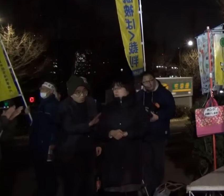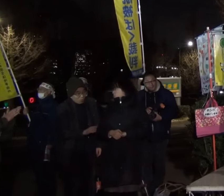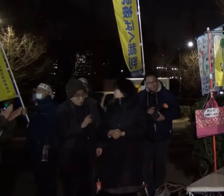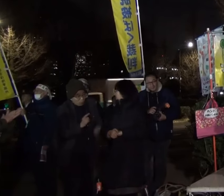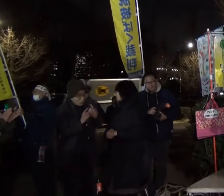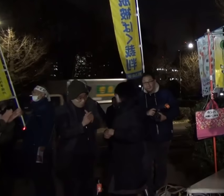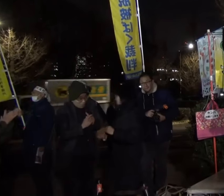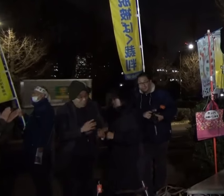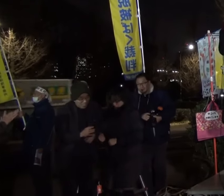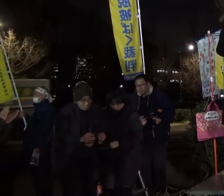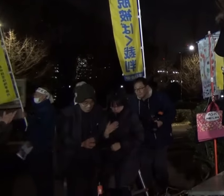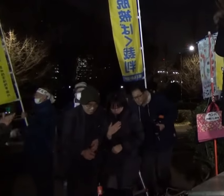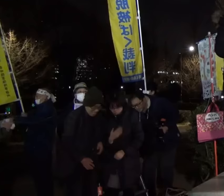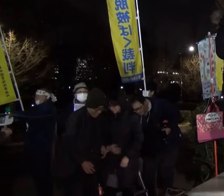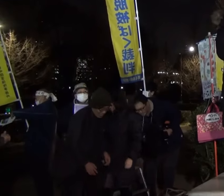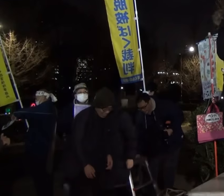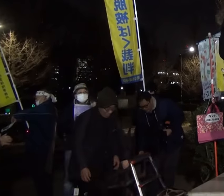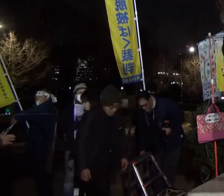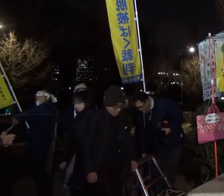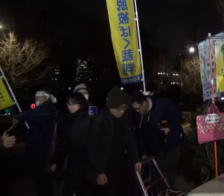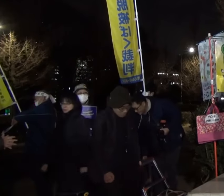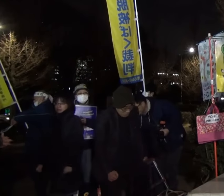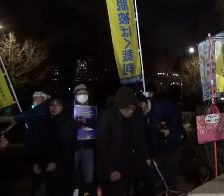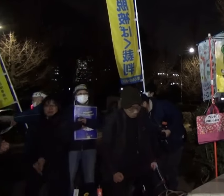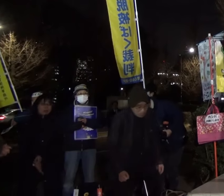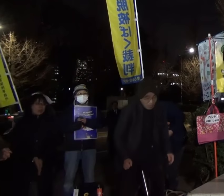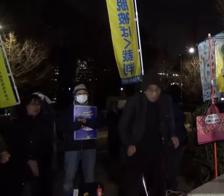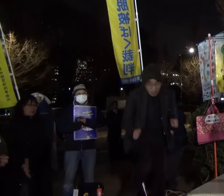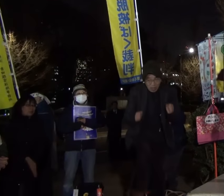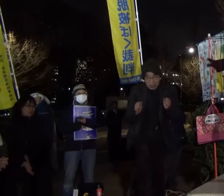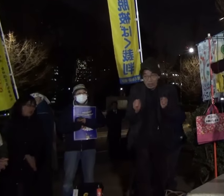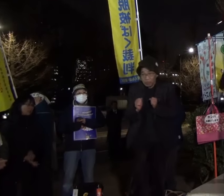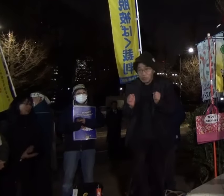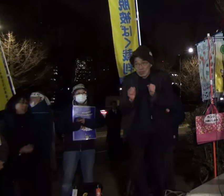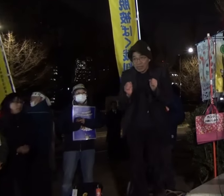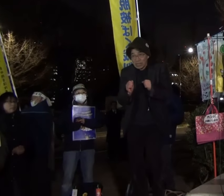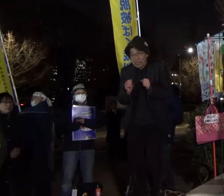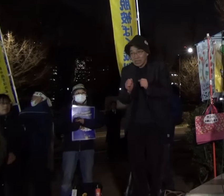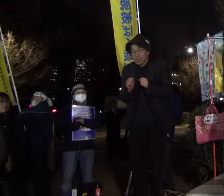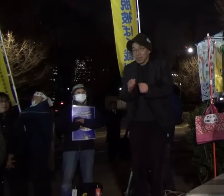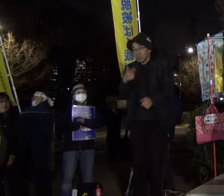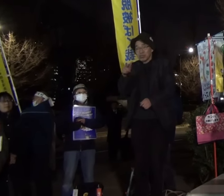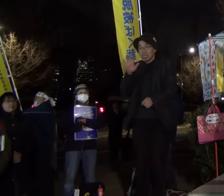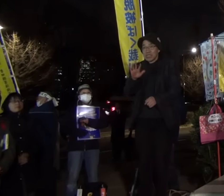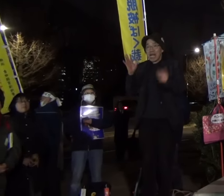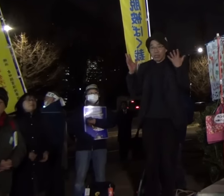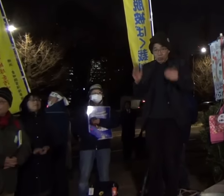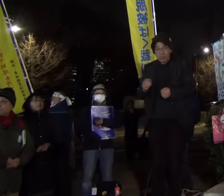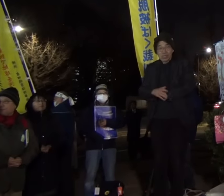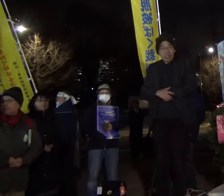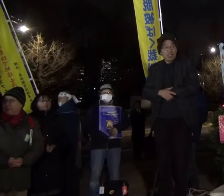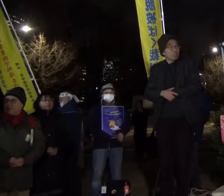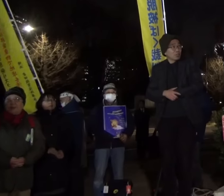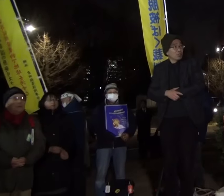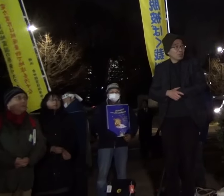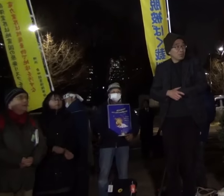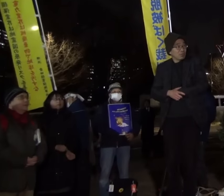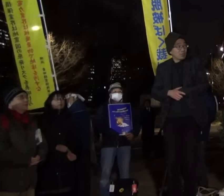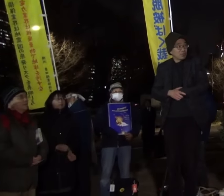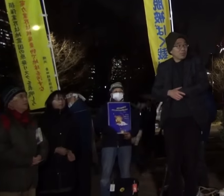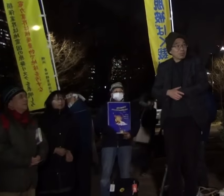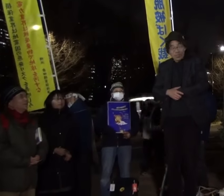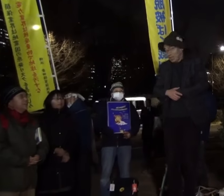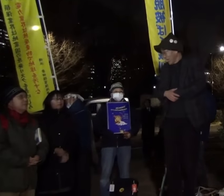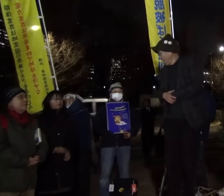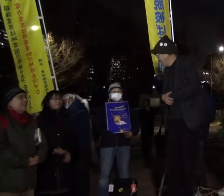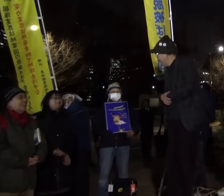ですね。なんか寒いのでね、本当に無理なさらないでください。通訳もね、指寒